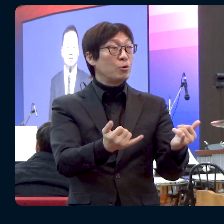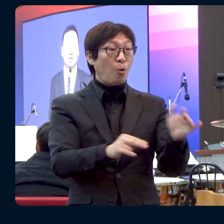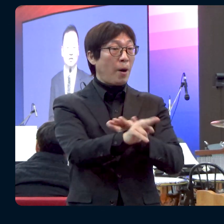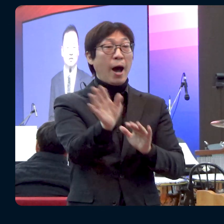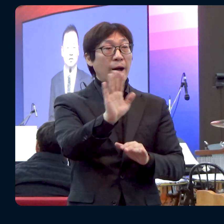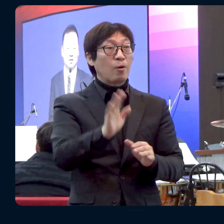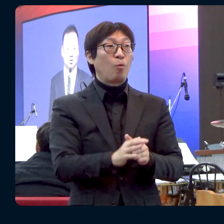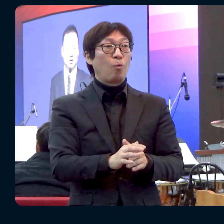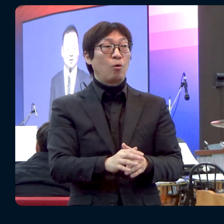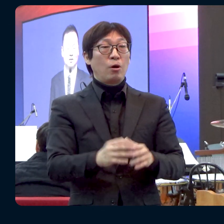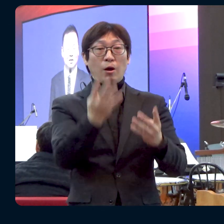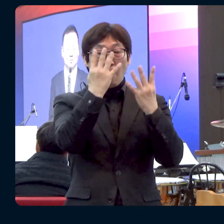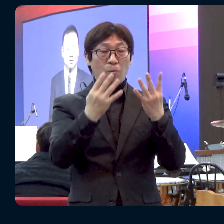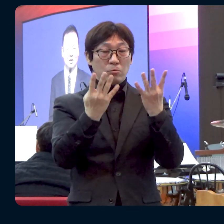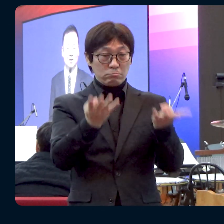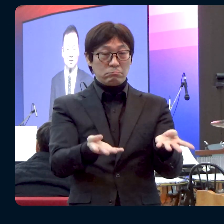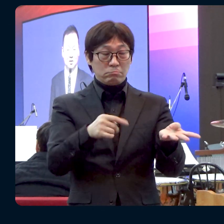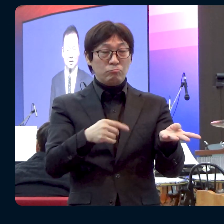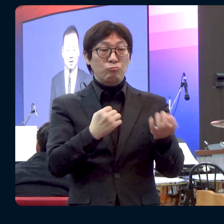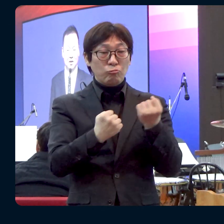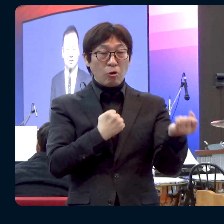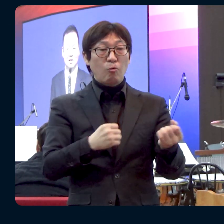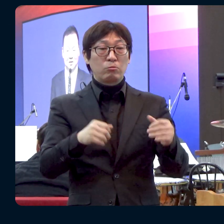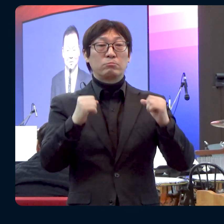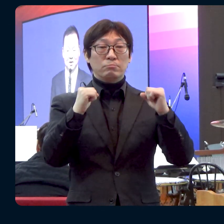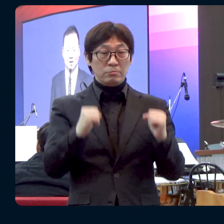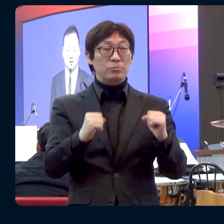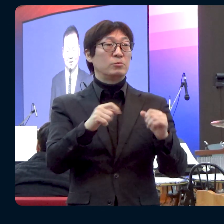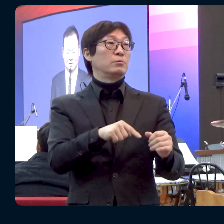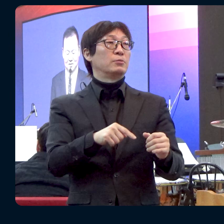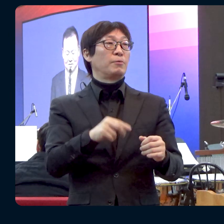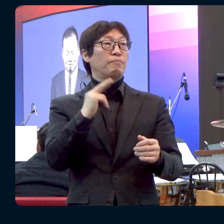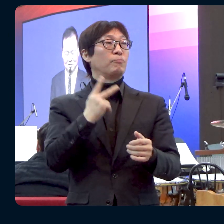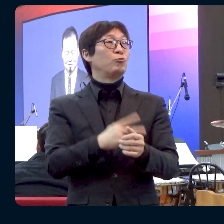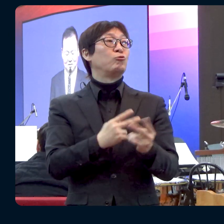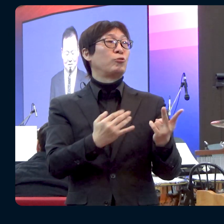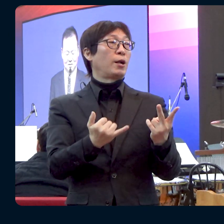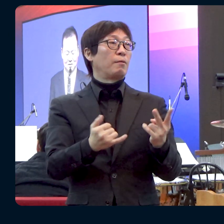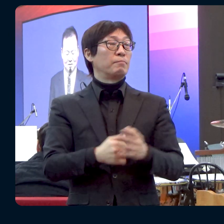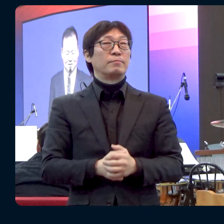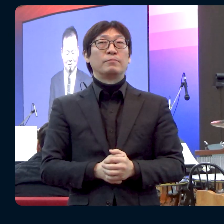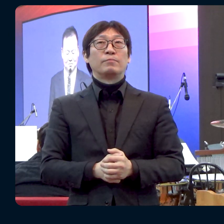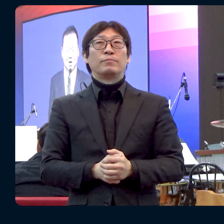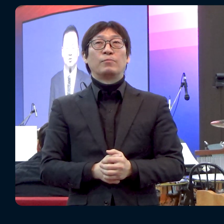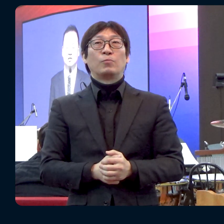도망가지 않고 그 자리를 지키고 있는 사람들이 있었다라는 사실입니다.